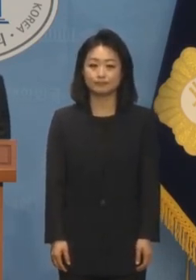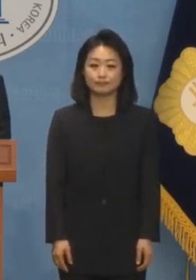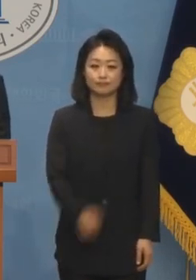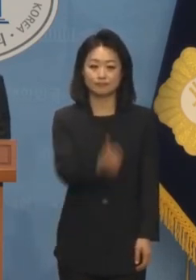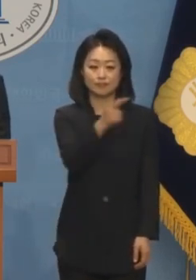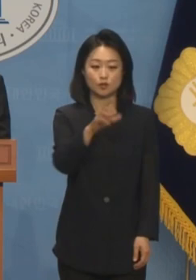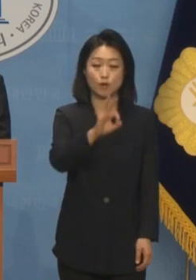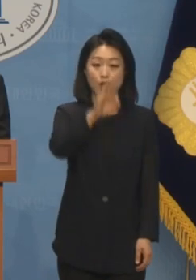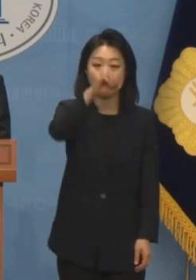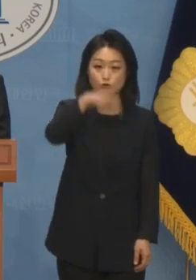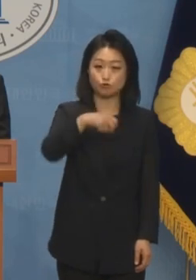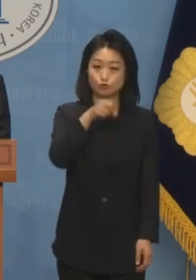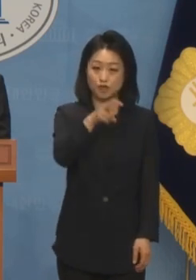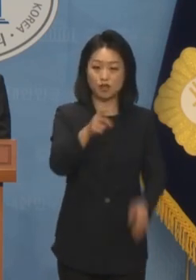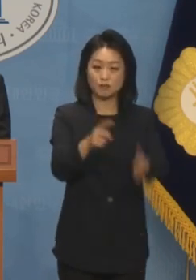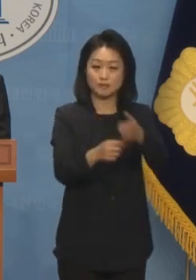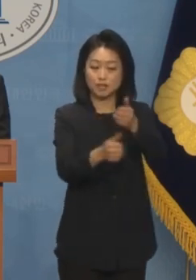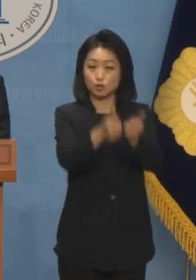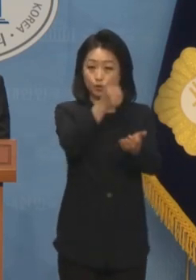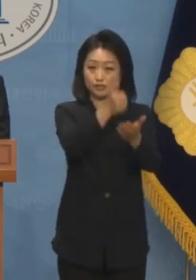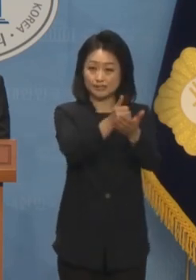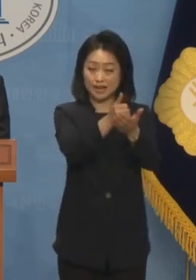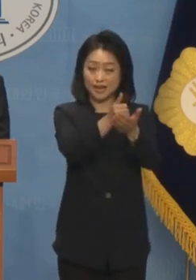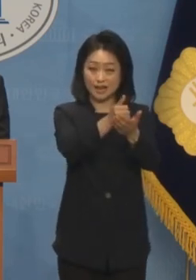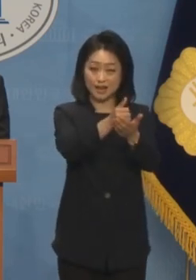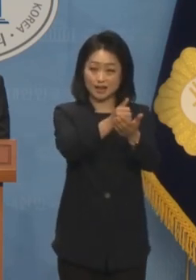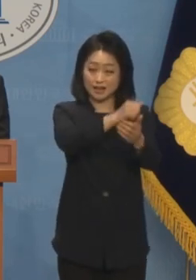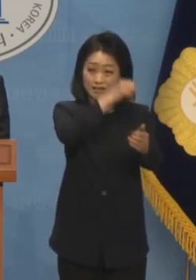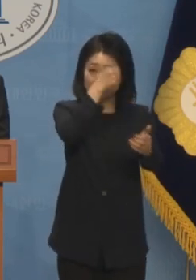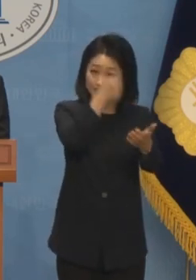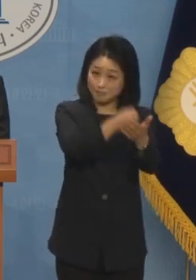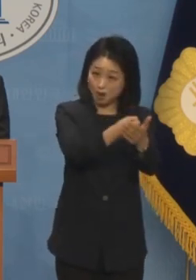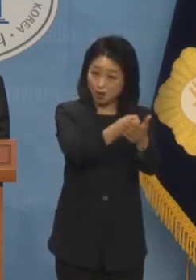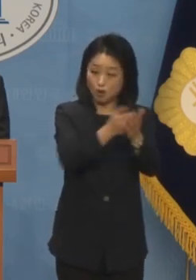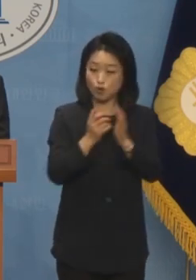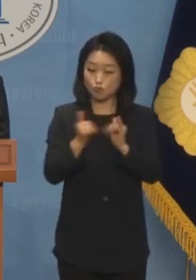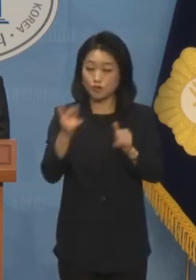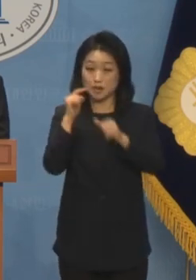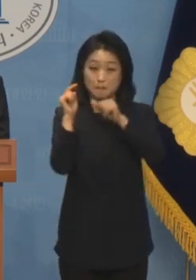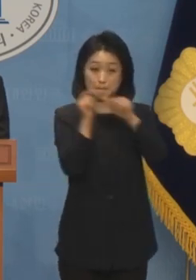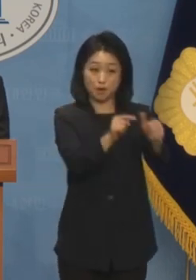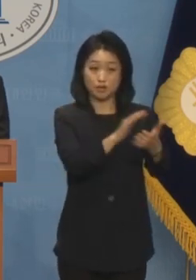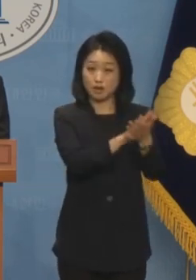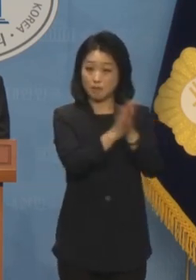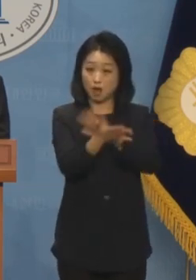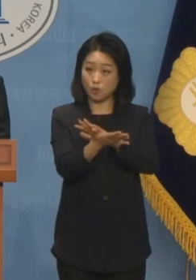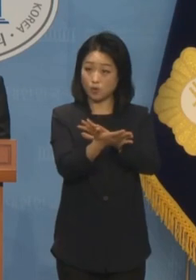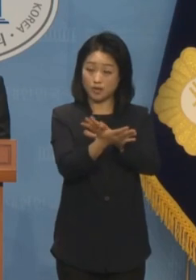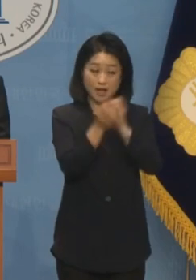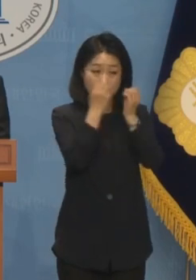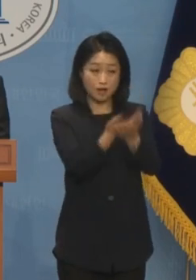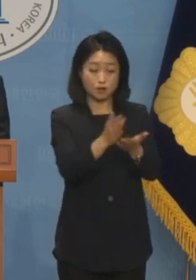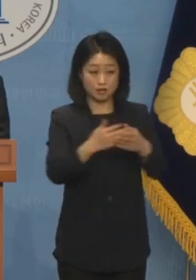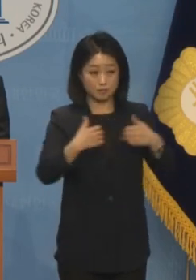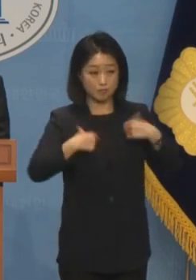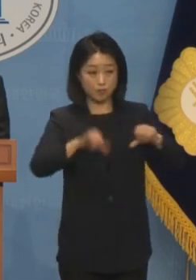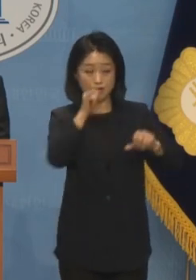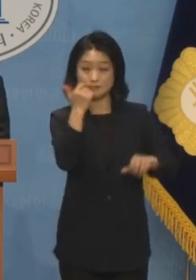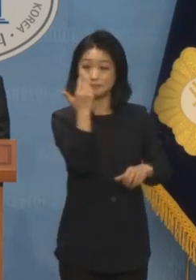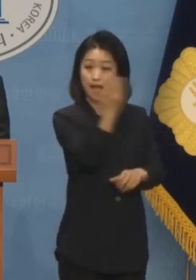황우여 비대위원장 지명, 진정 국민의힘은 국민께서 명령한 변화와 혁신을 포기했습니까?